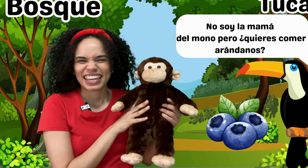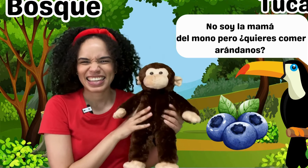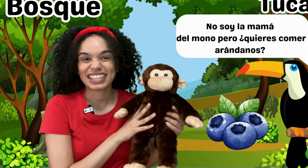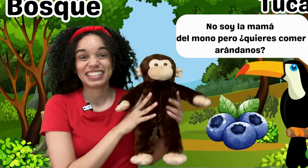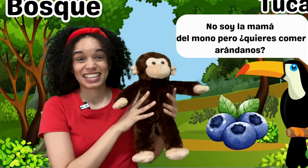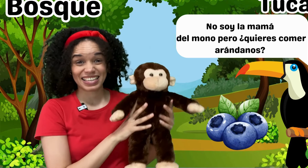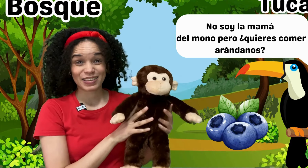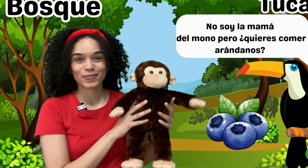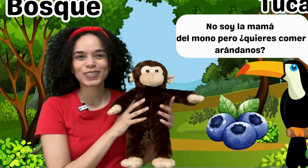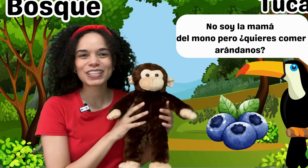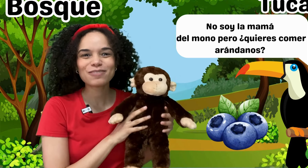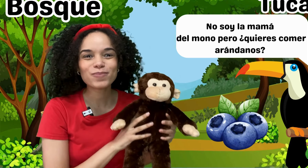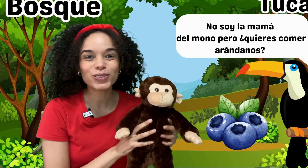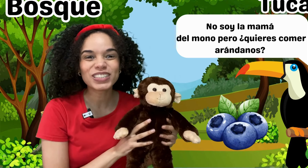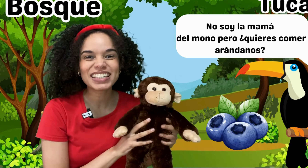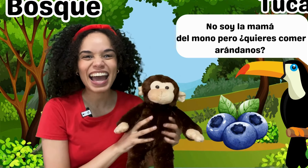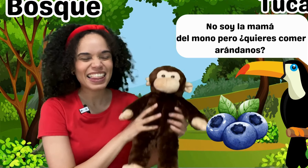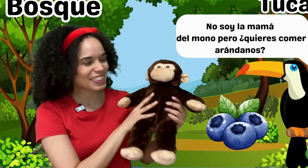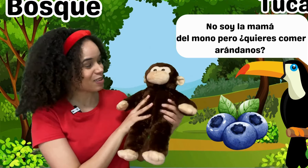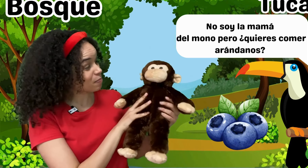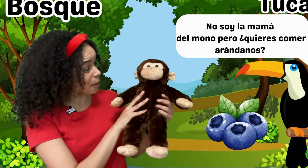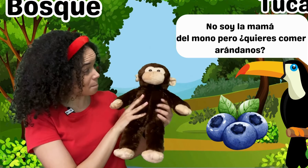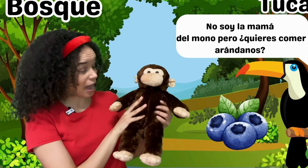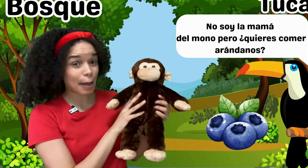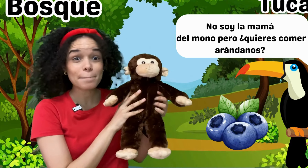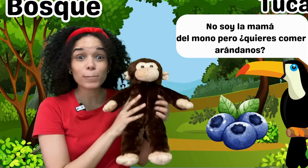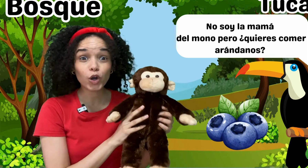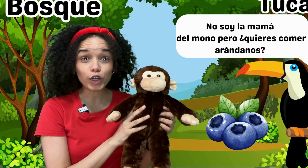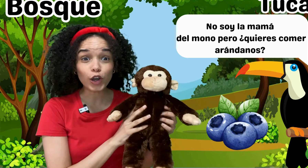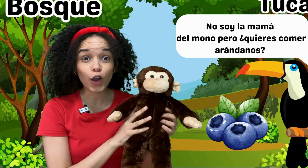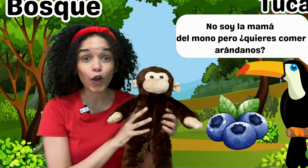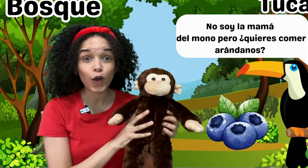que seguimos en busca de mamá mono